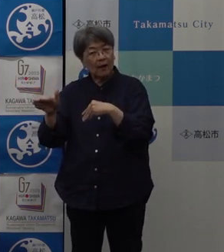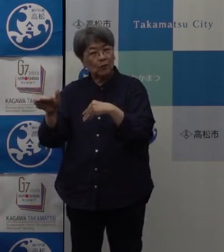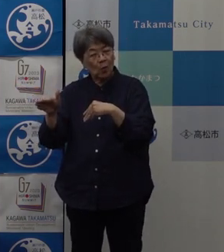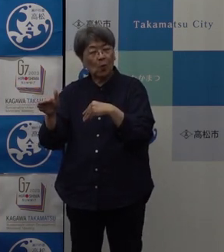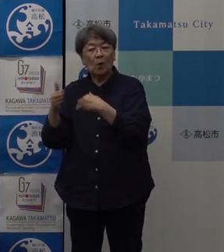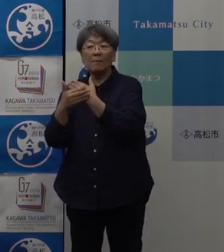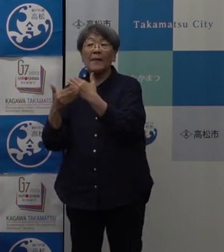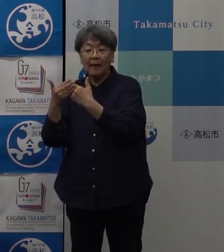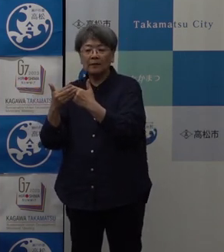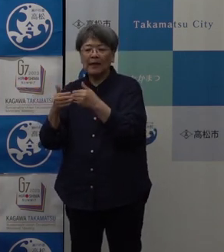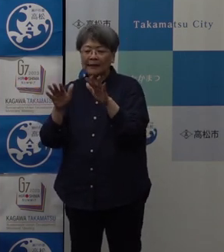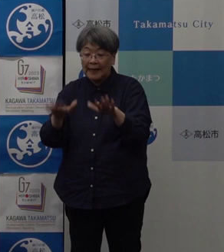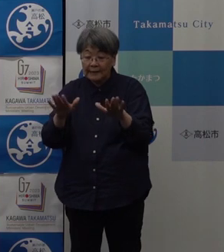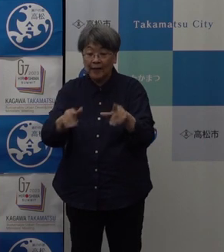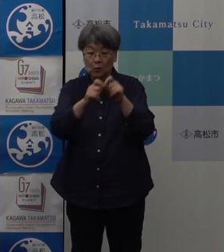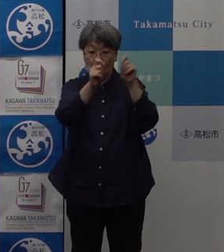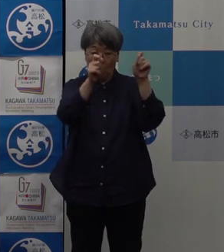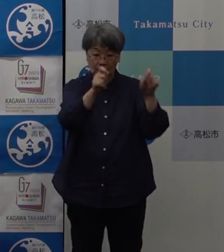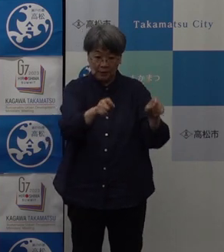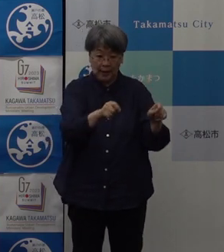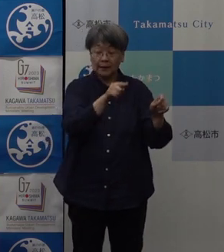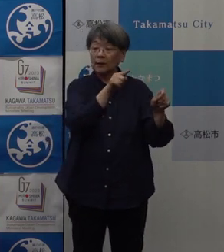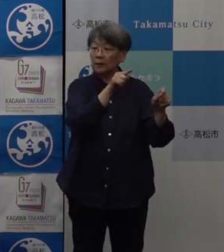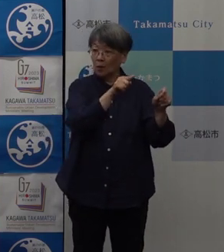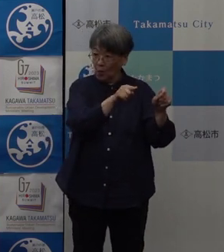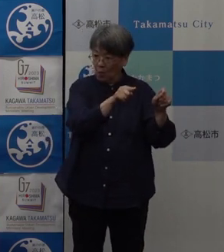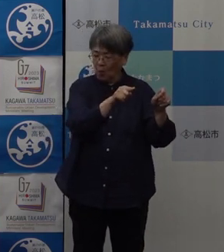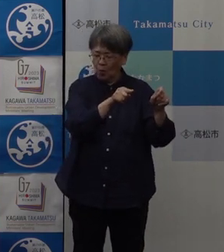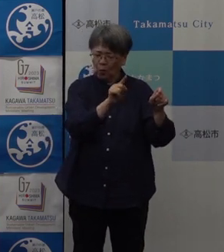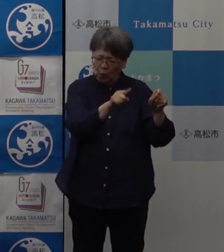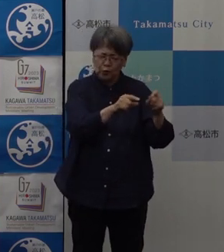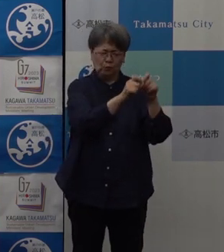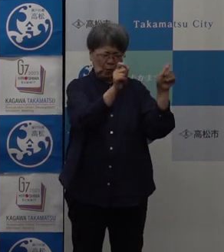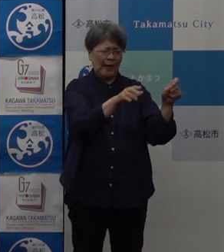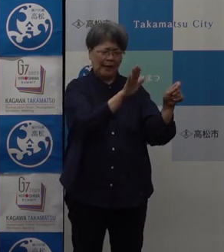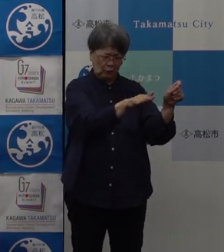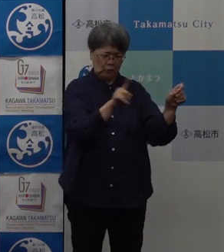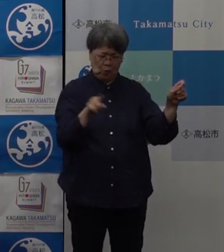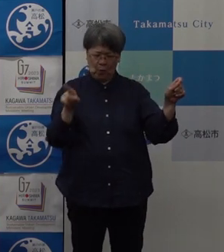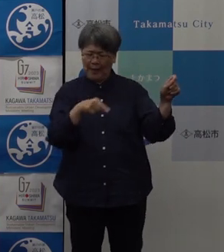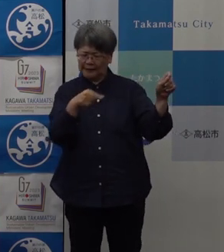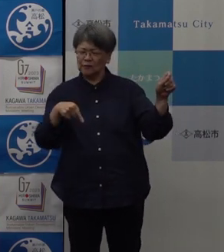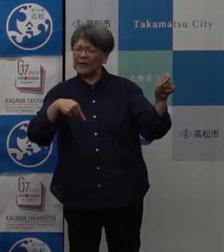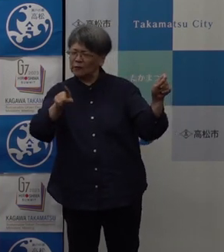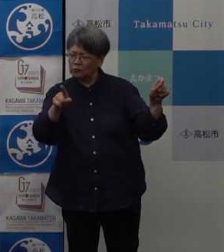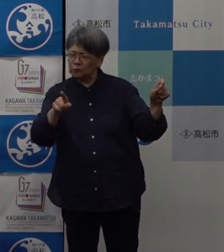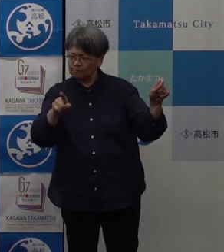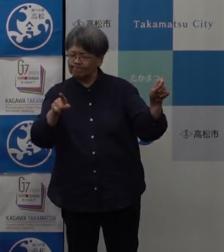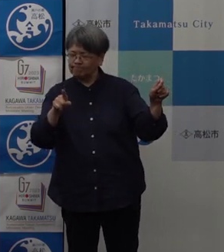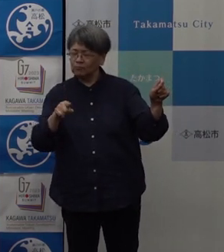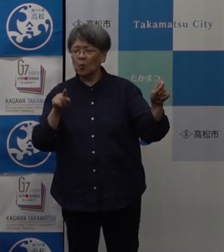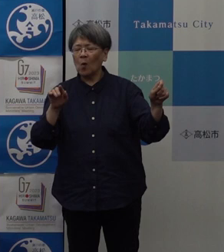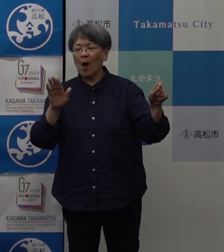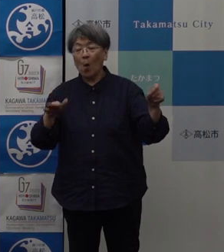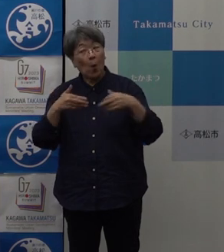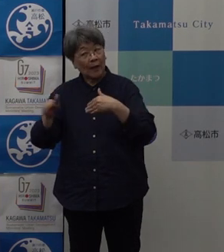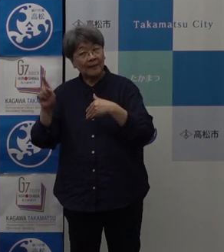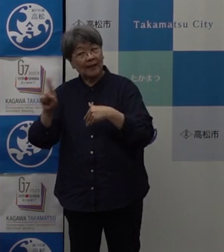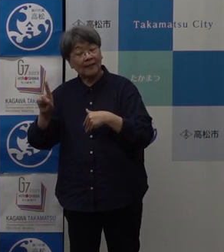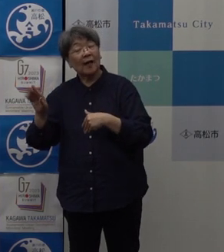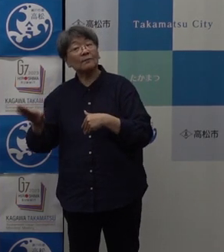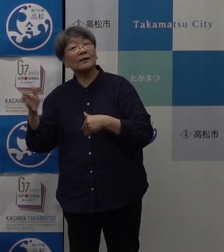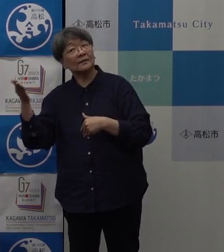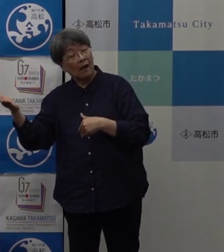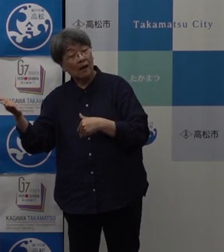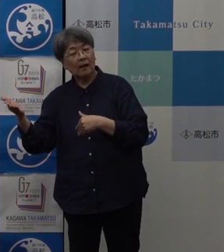現在 の, その問題点を、まあ、あのこういう問題点があってこう解決していくみたいなところもしありますね。 まあ、あの